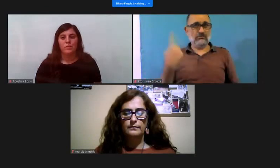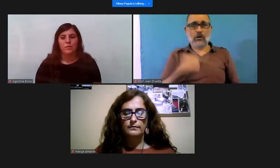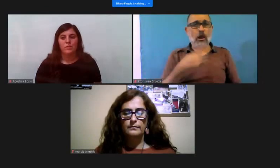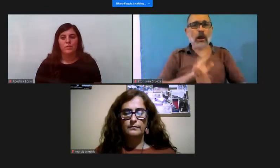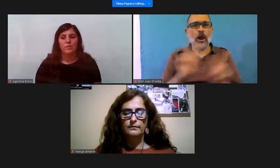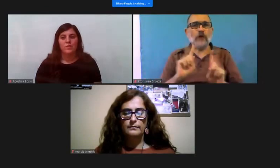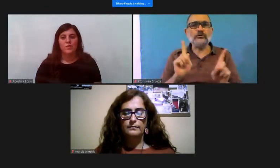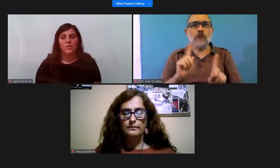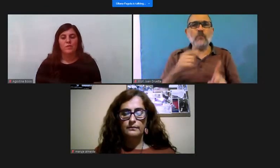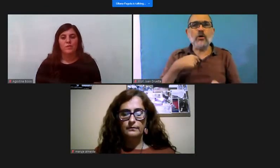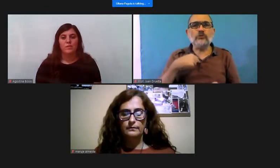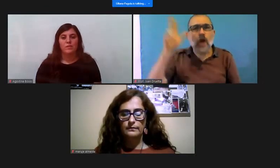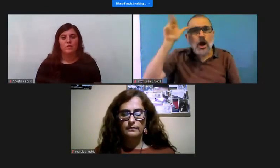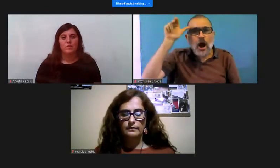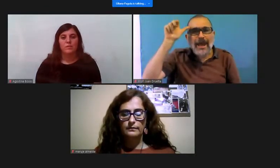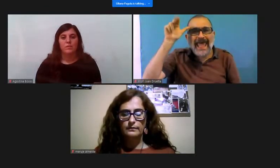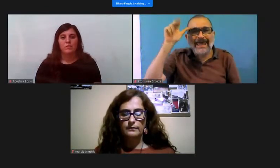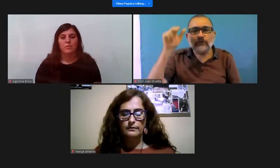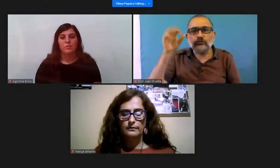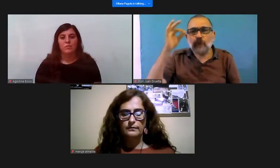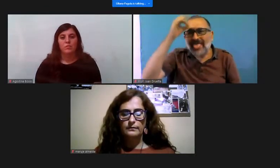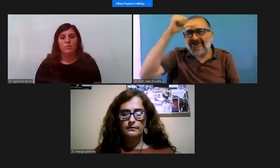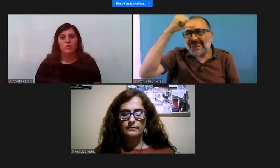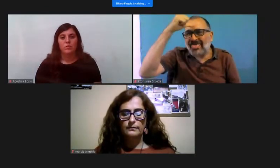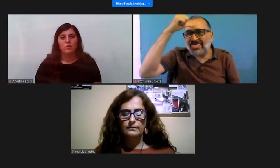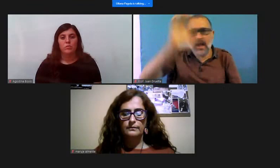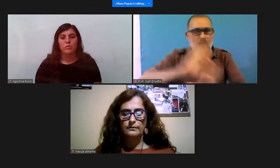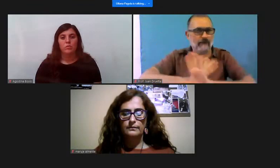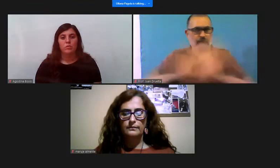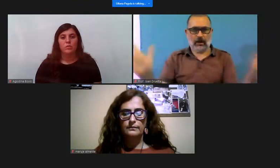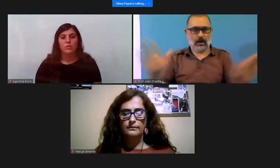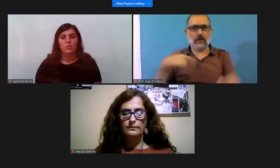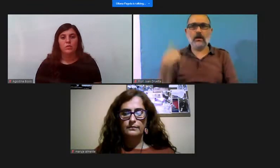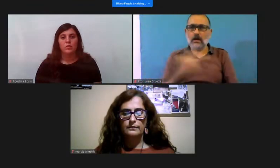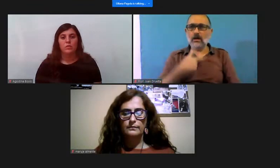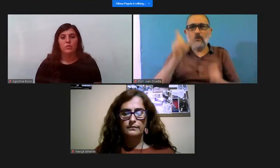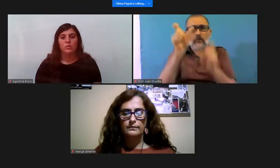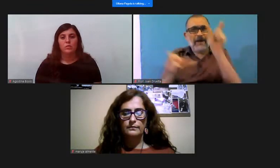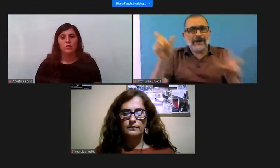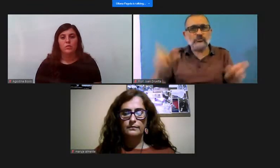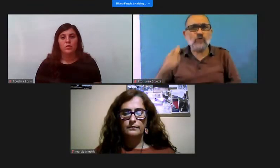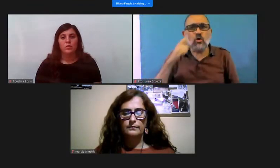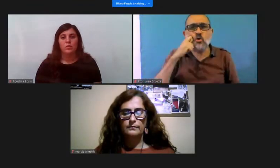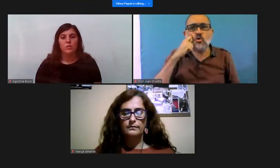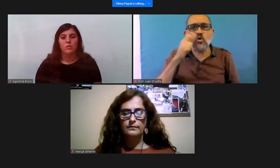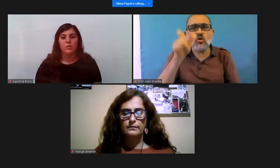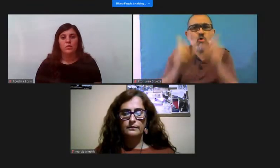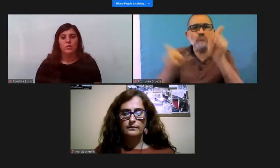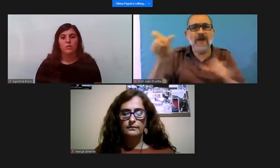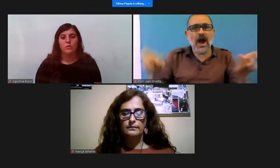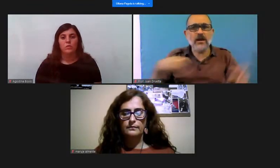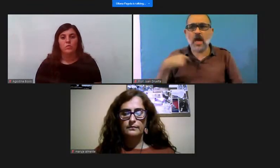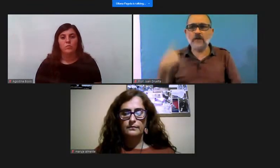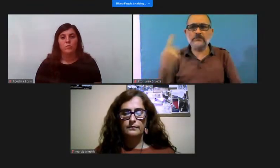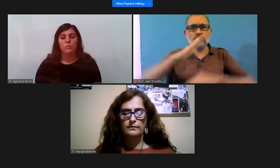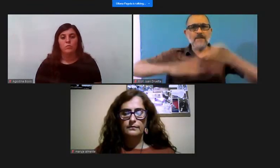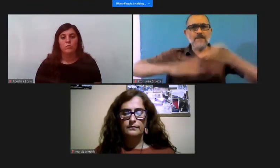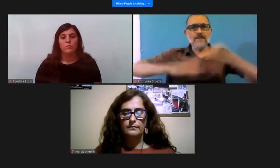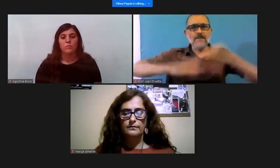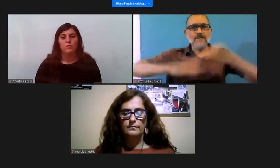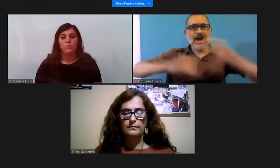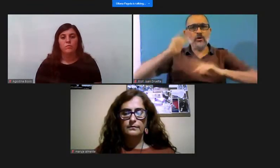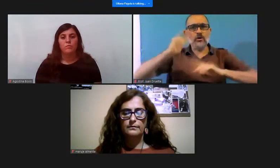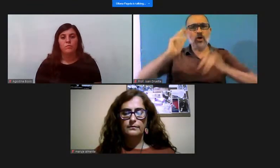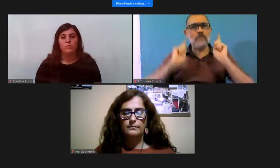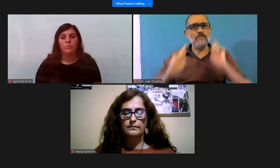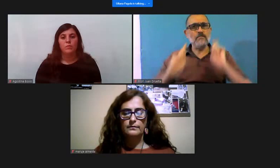de laboratorio. Basta de eso. Nosotros no somos conejitos de Indias. Basta. Nosotros somos